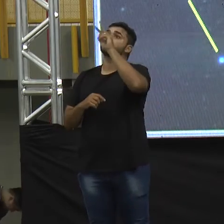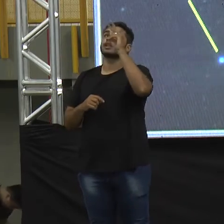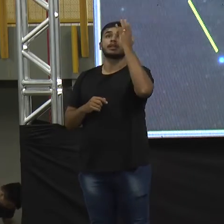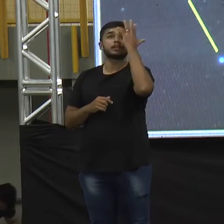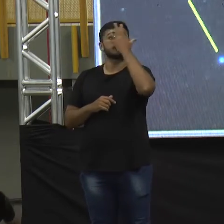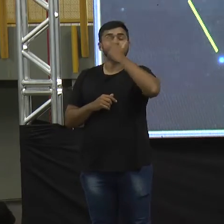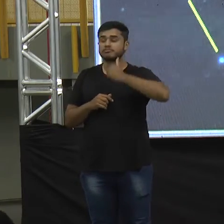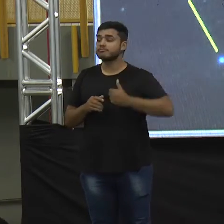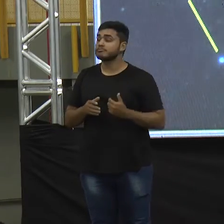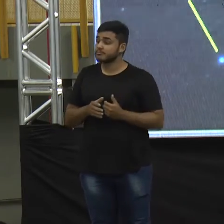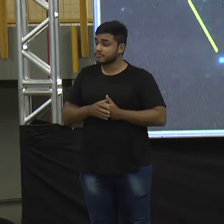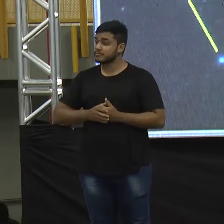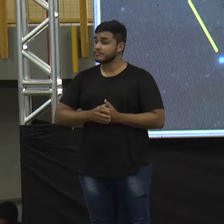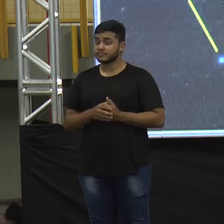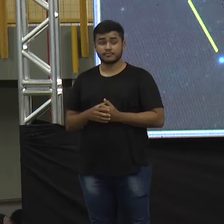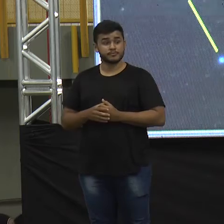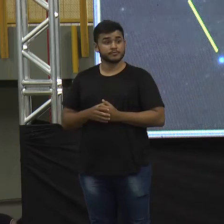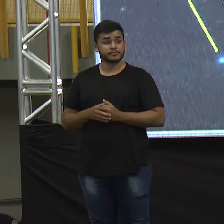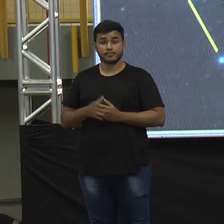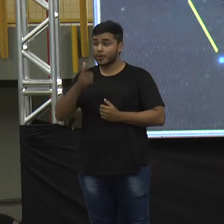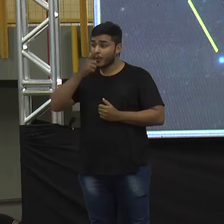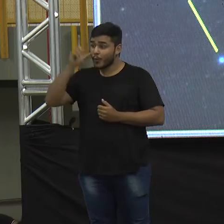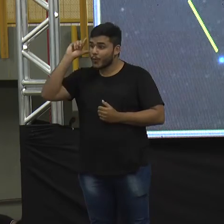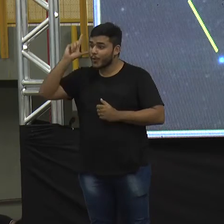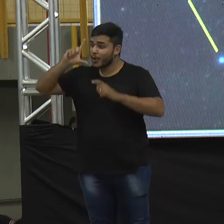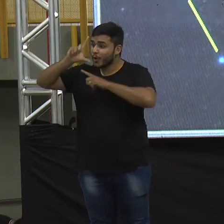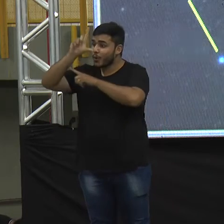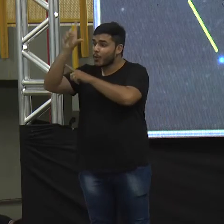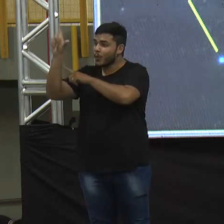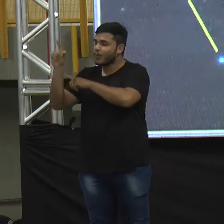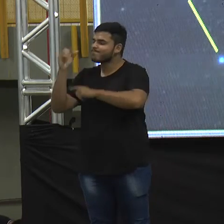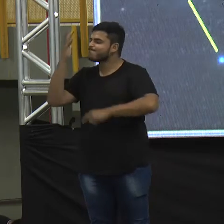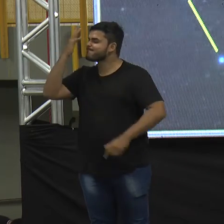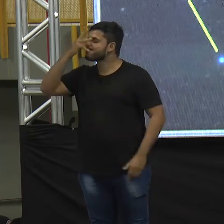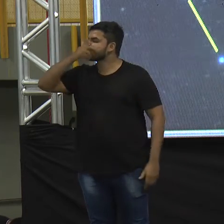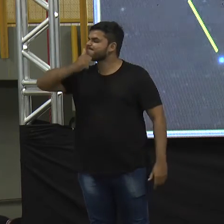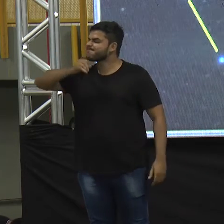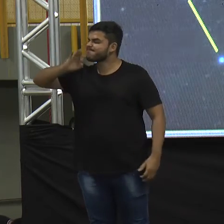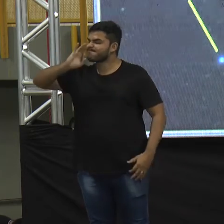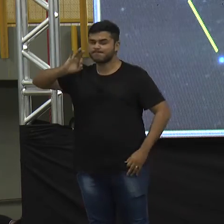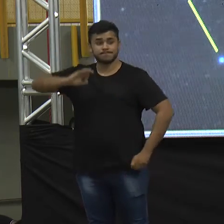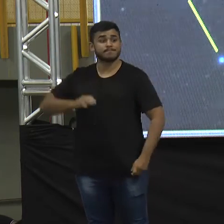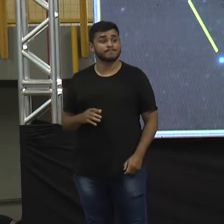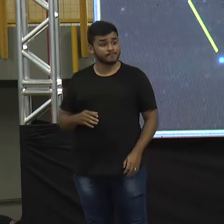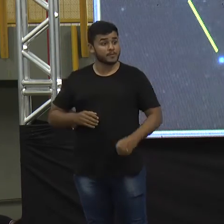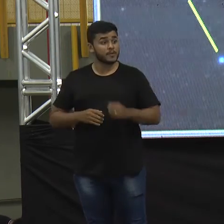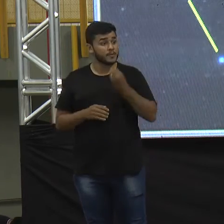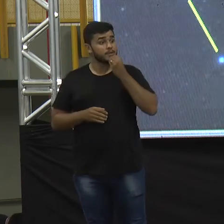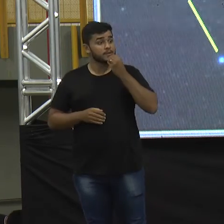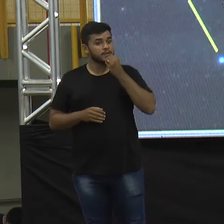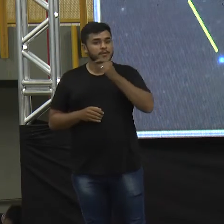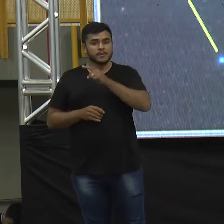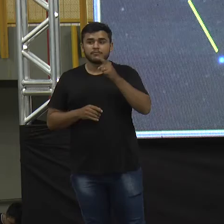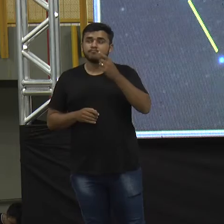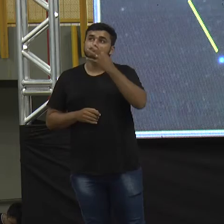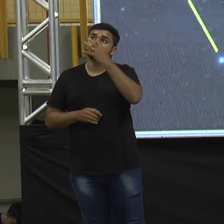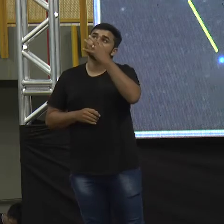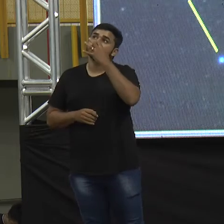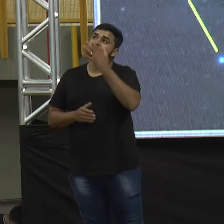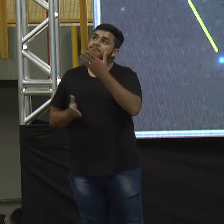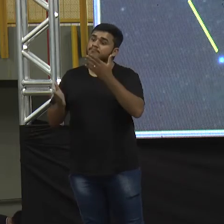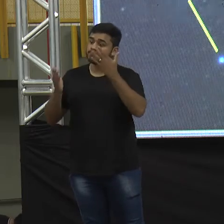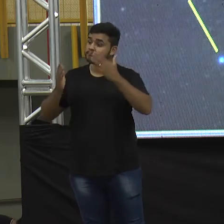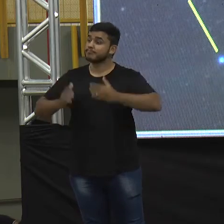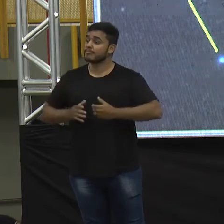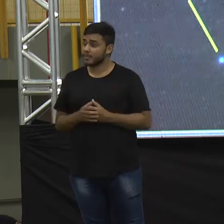isso. Ontem a lua estava belíssima. Pouca gente para admirar. As